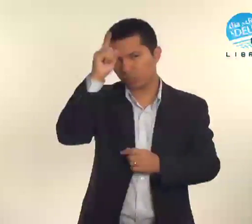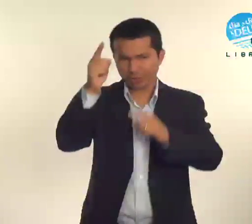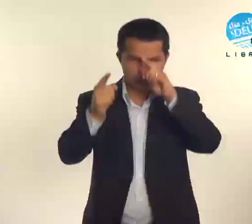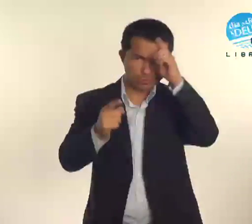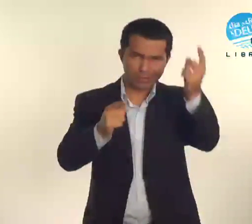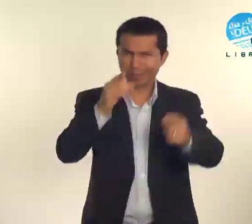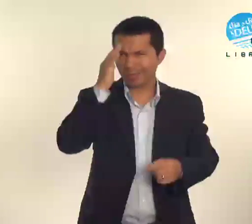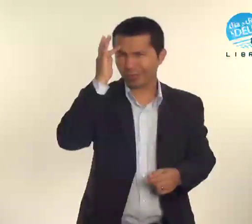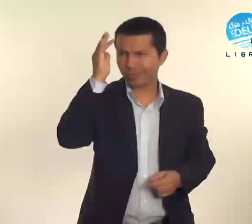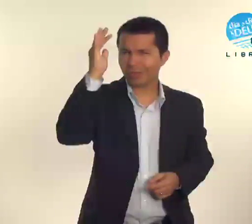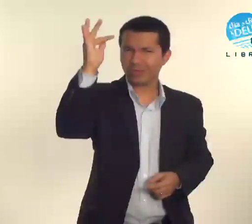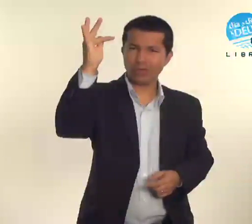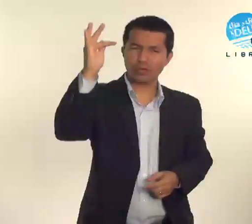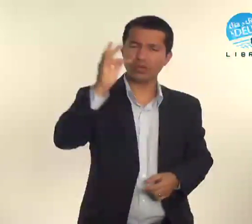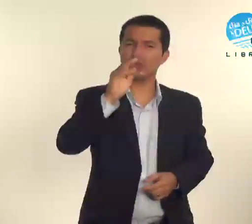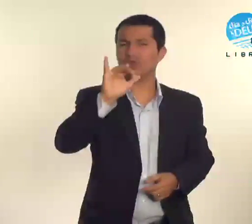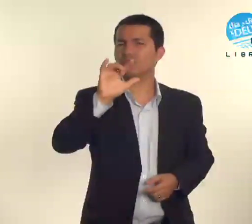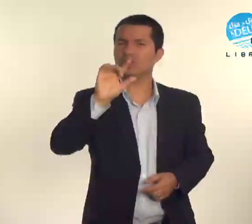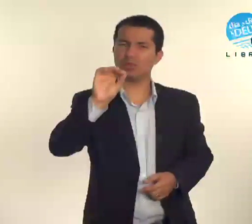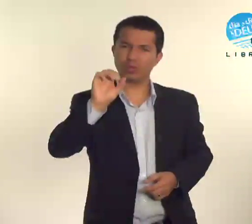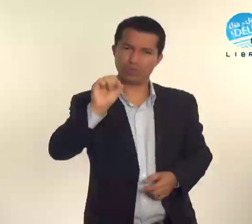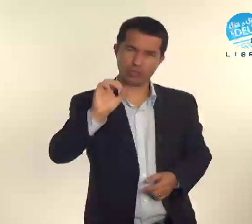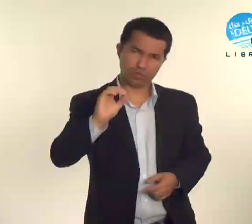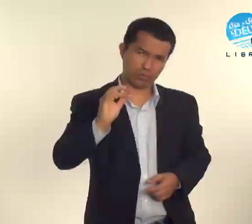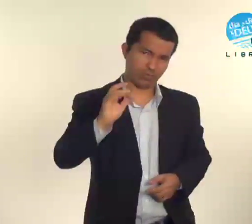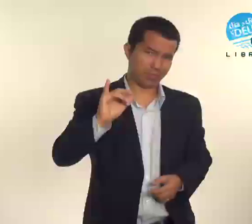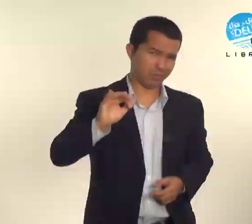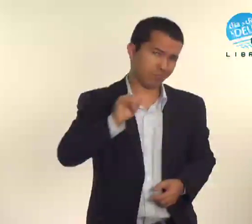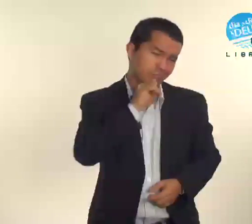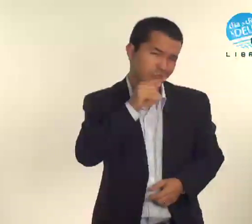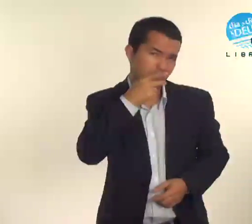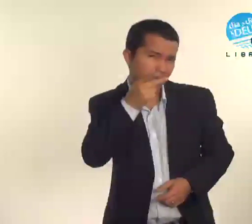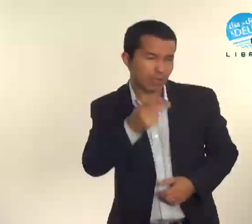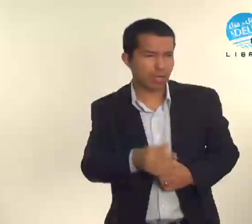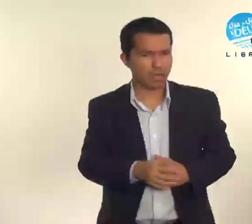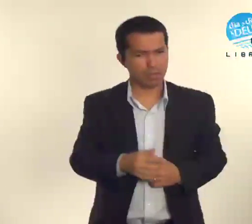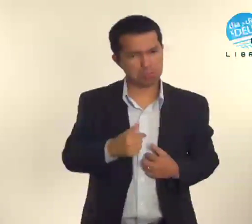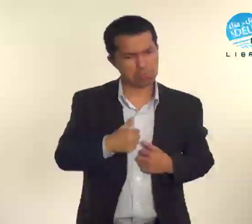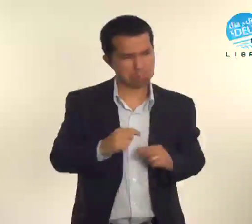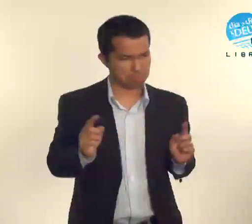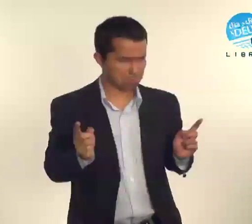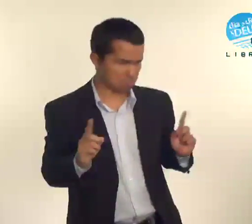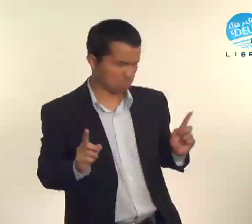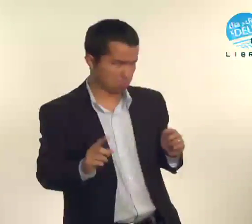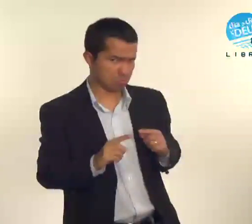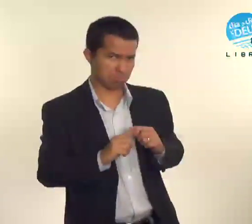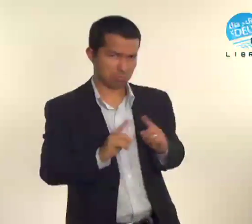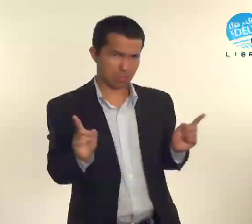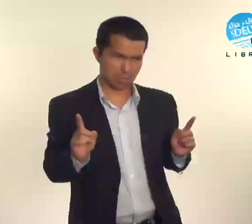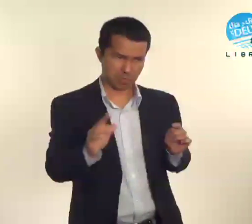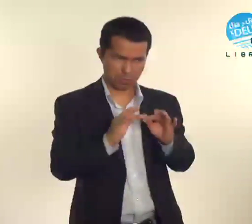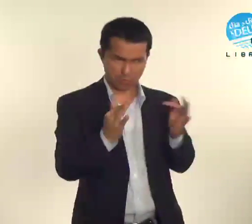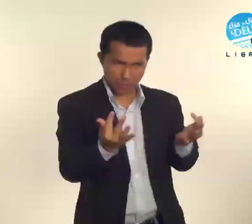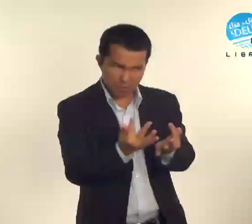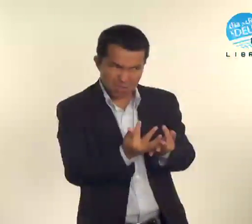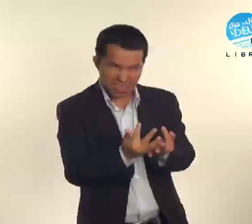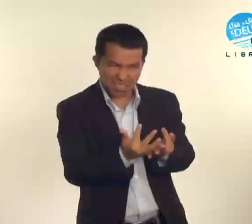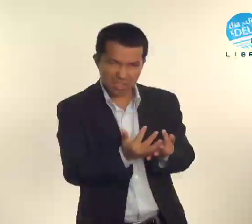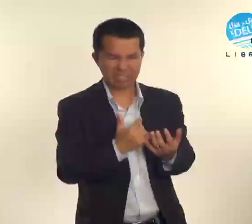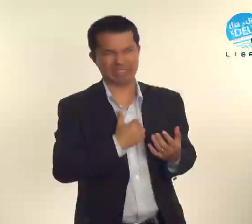eu digo para você o seguinte, olha, eu não sou contra a família, mas família não é isso que você está